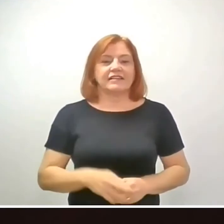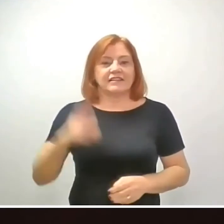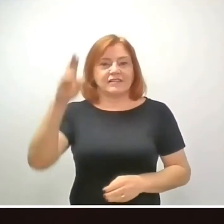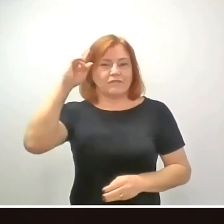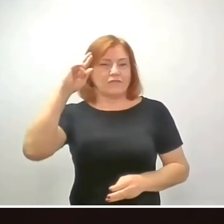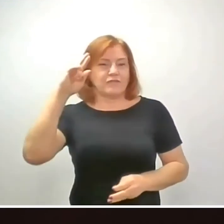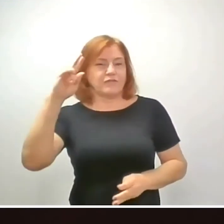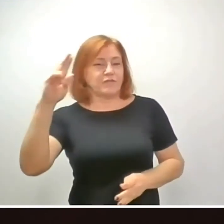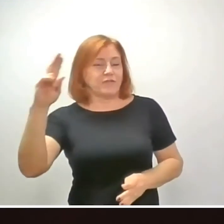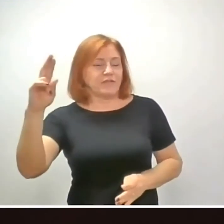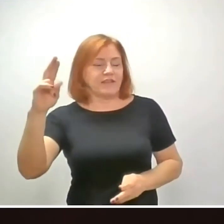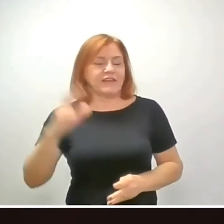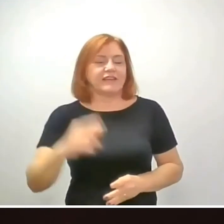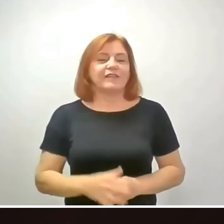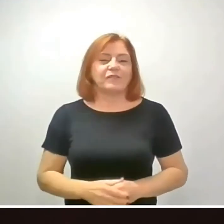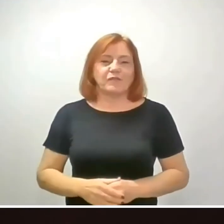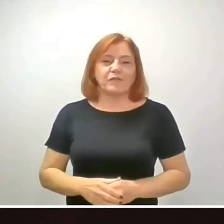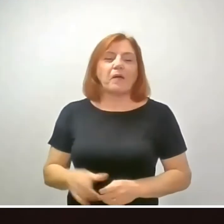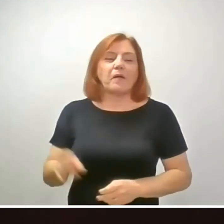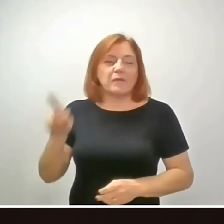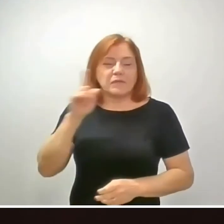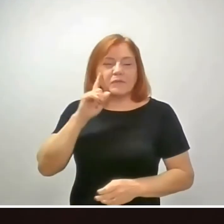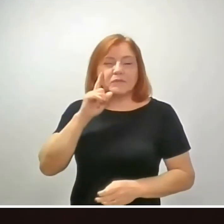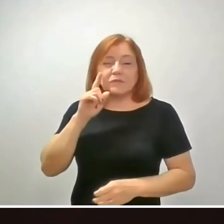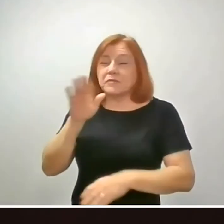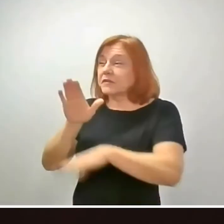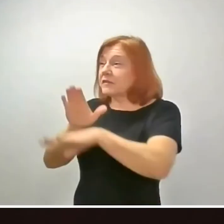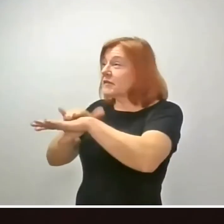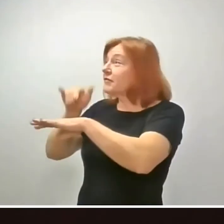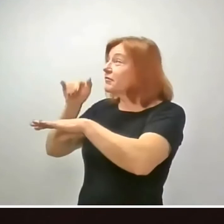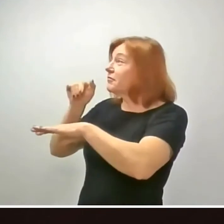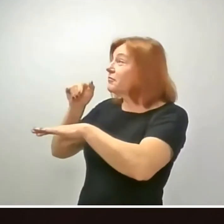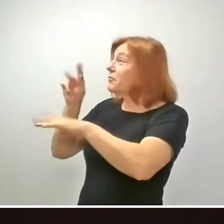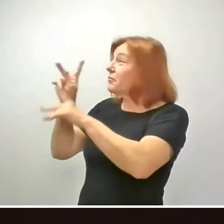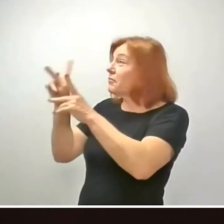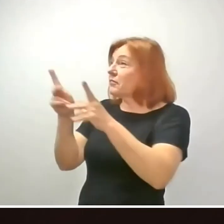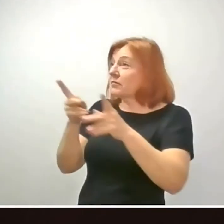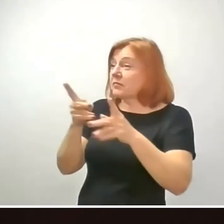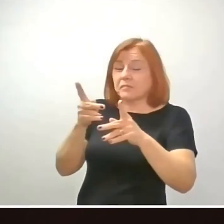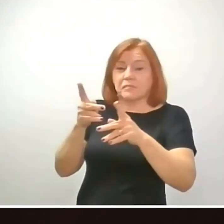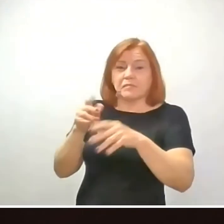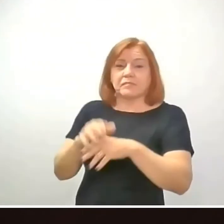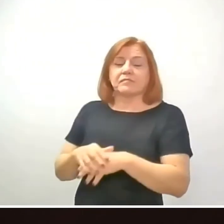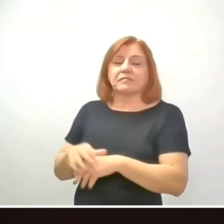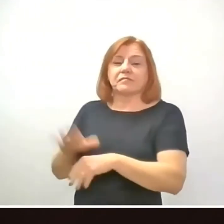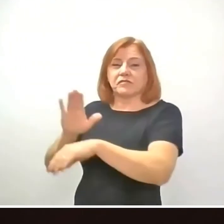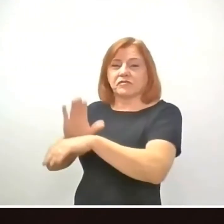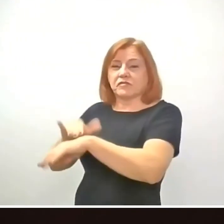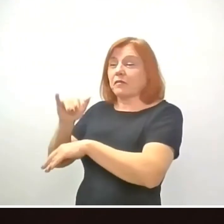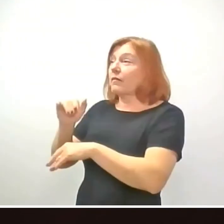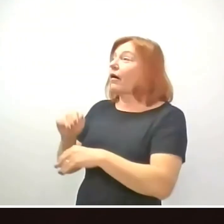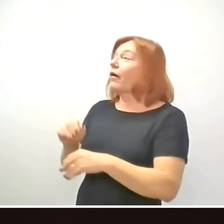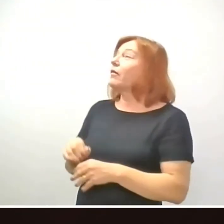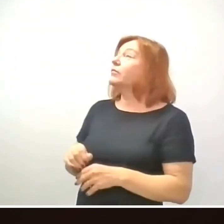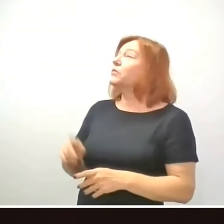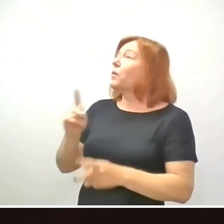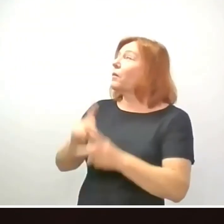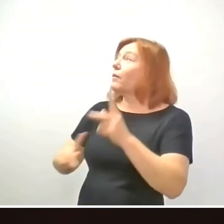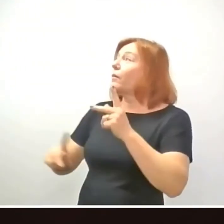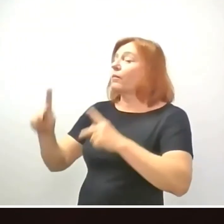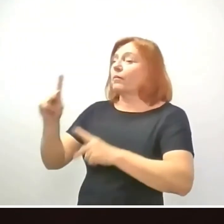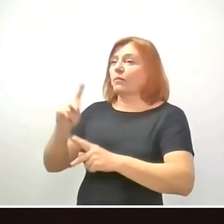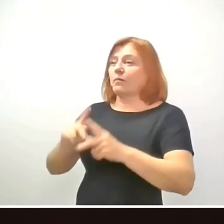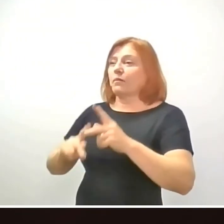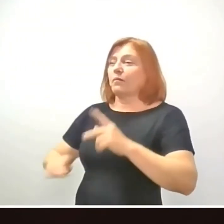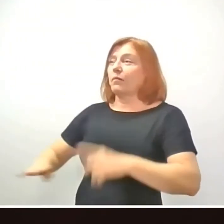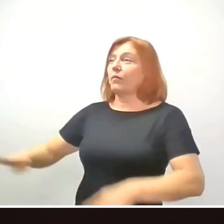Ele, no dia da convocação, o seu povo está se